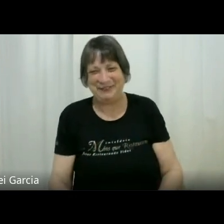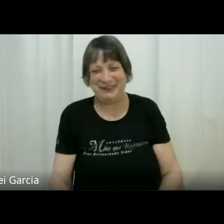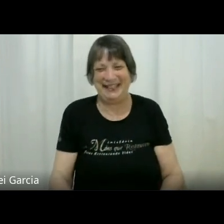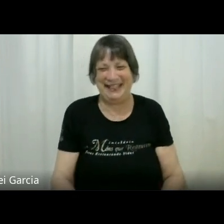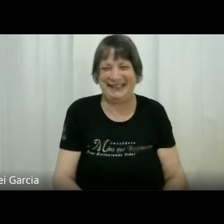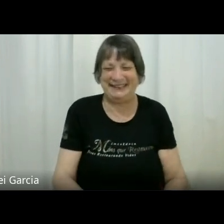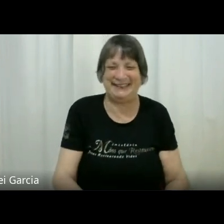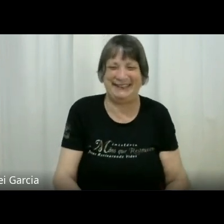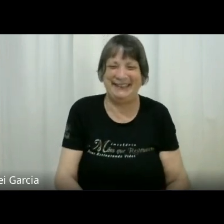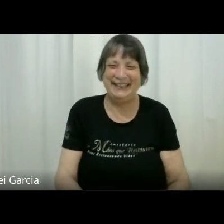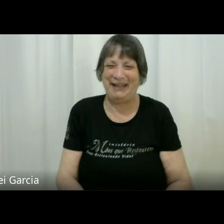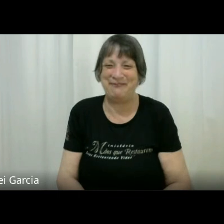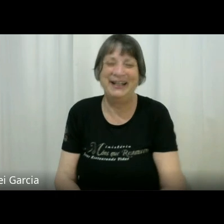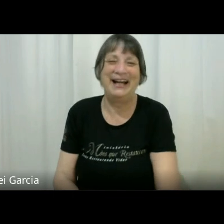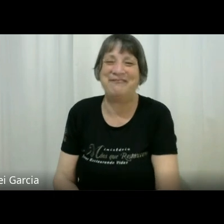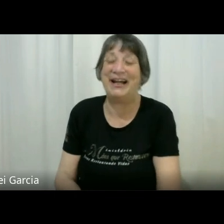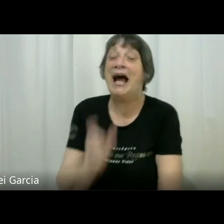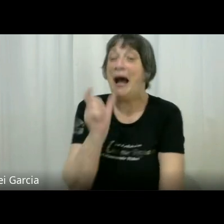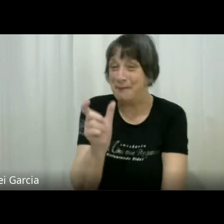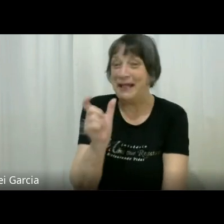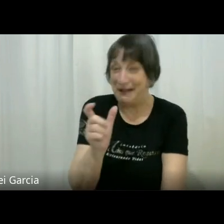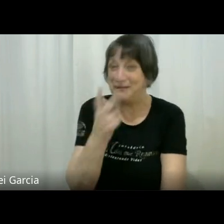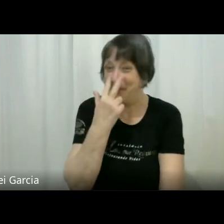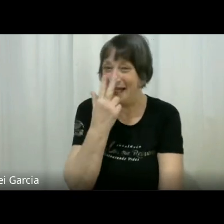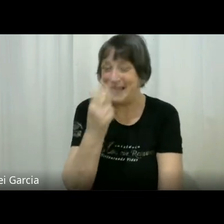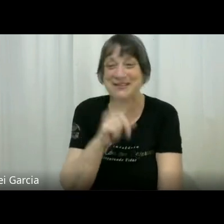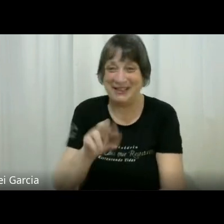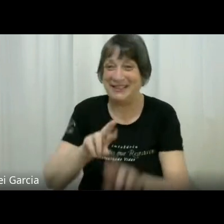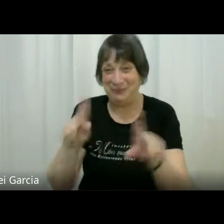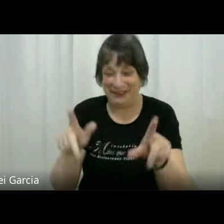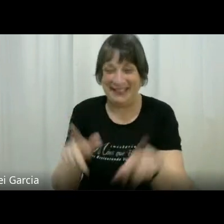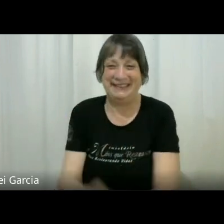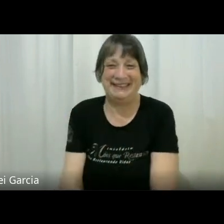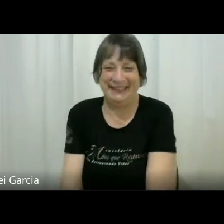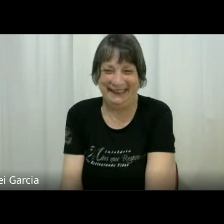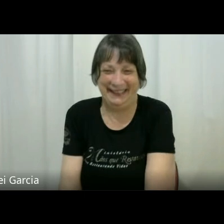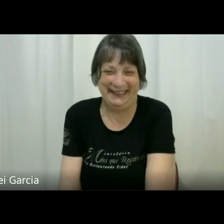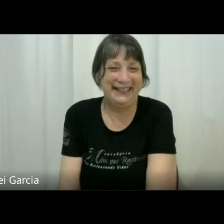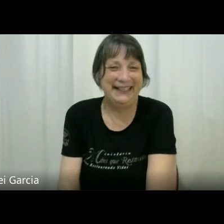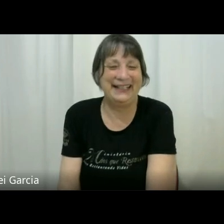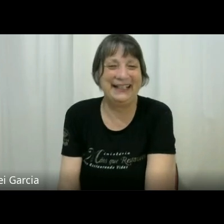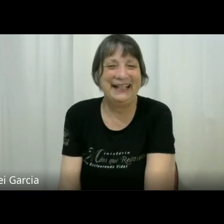É diferente. A palavra parece, mas é diferente.